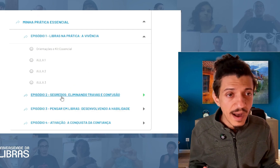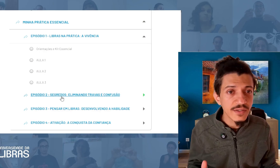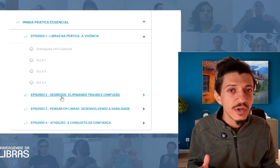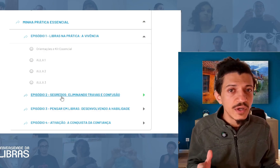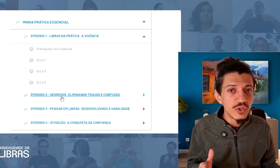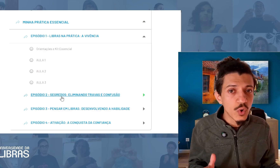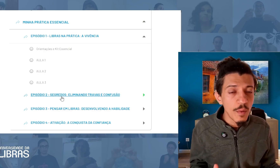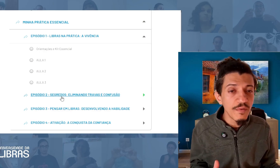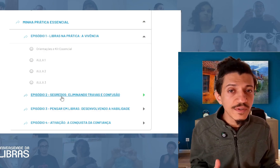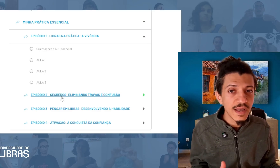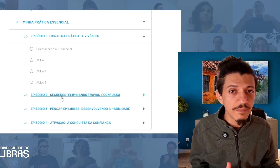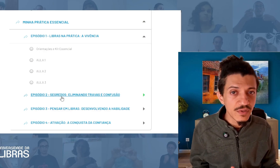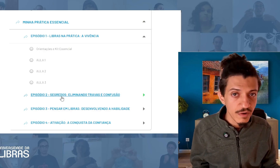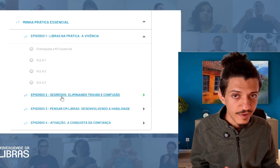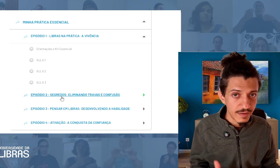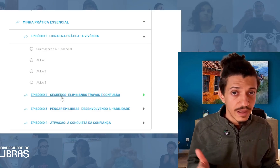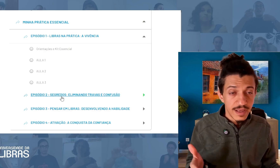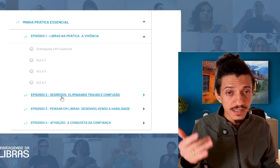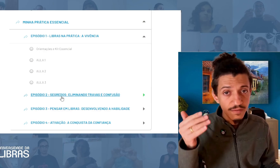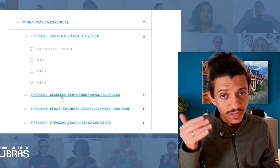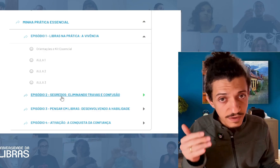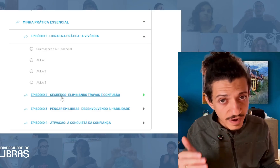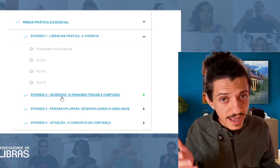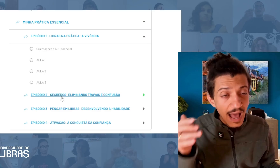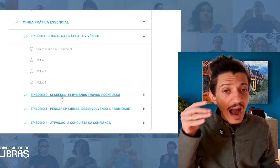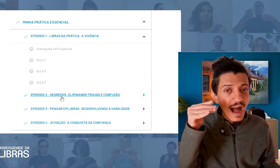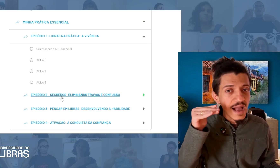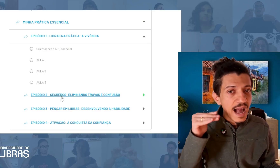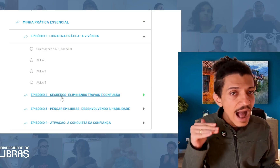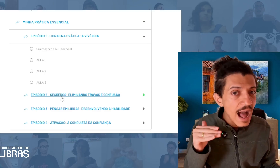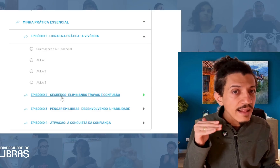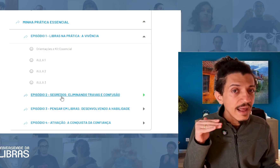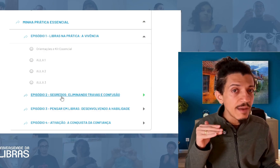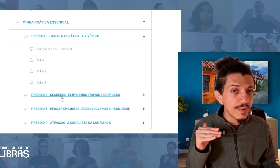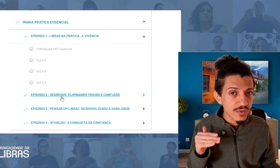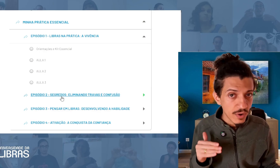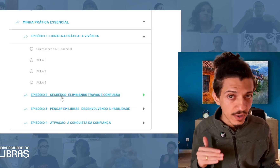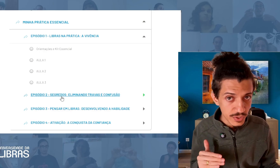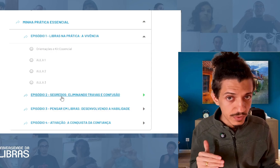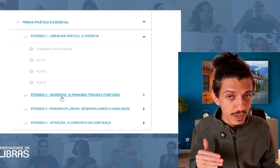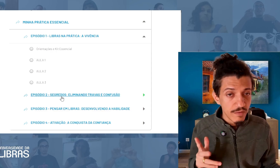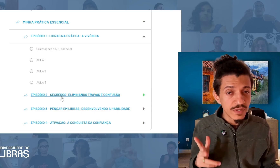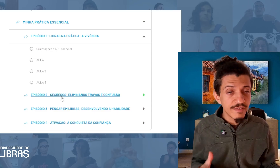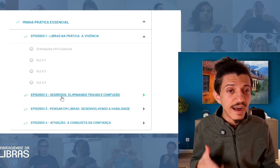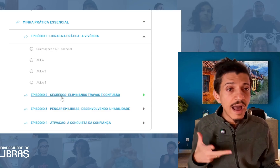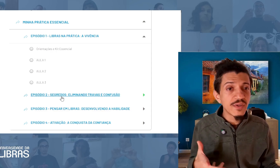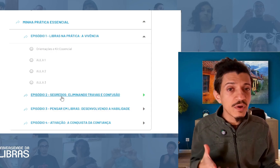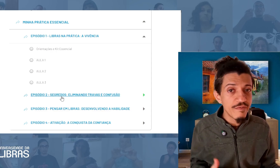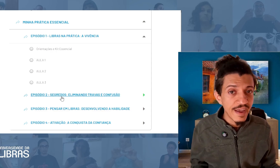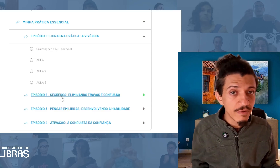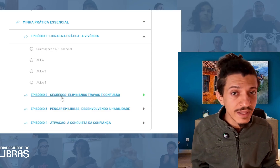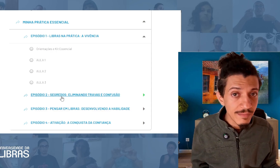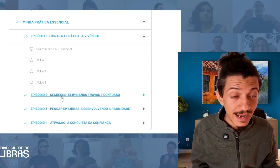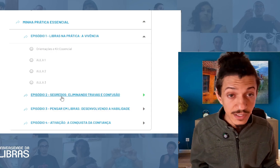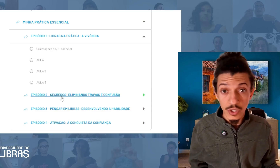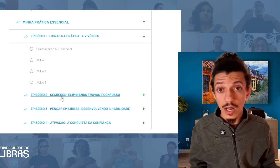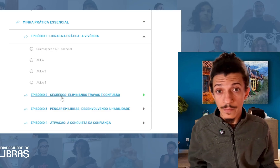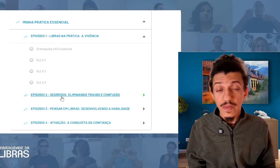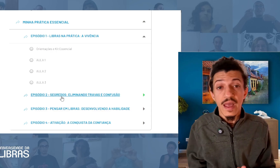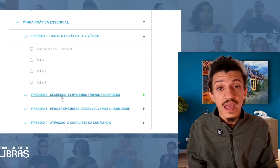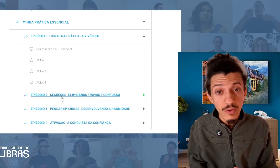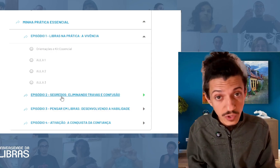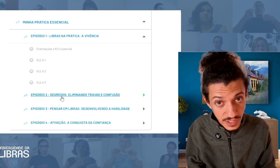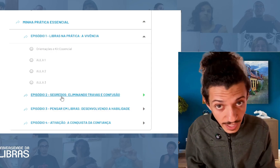a passo de como você ir absorvendo. E assim você vai, a cada episódio, você vai absorvendo ainda mais. E